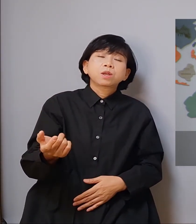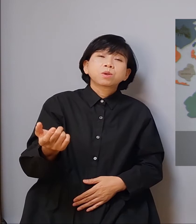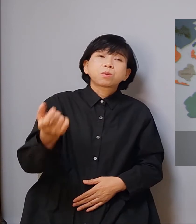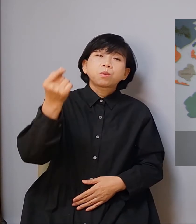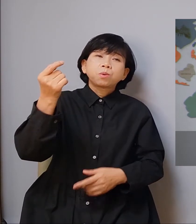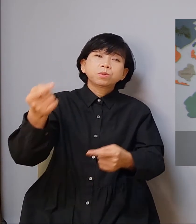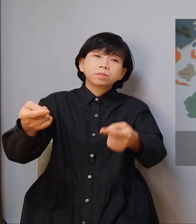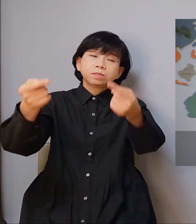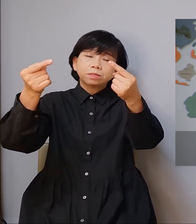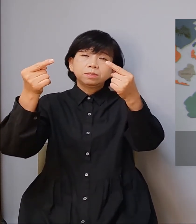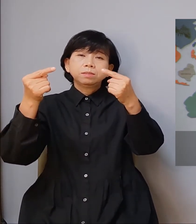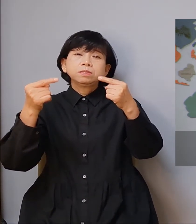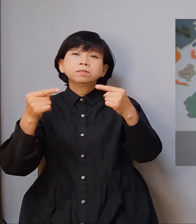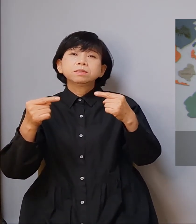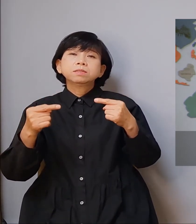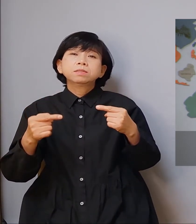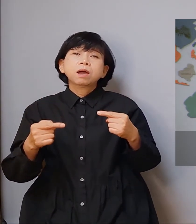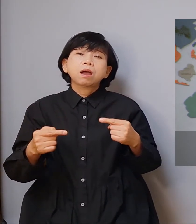곧